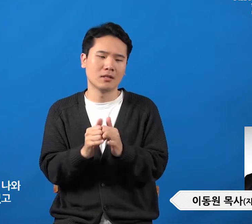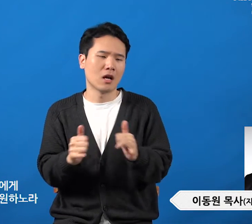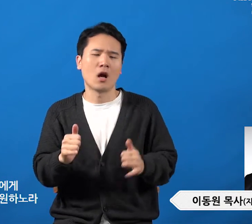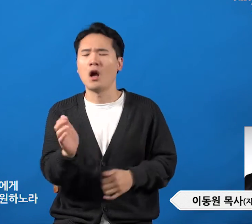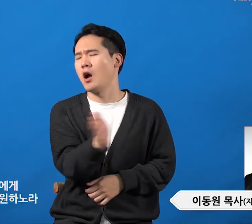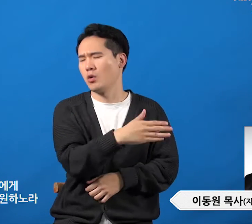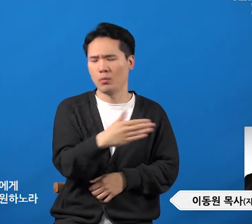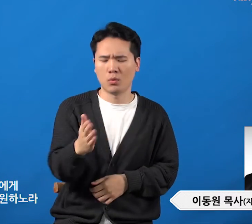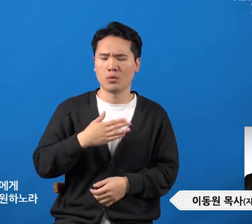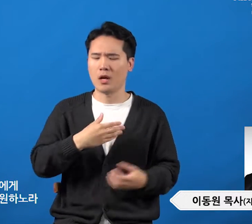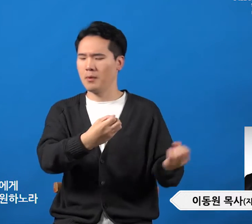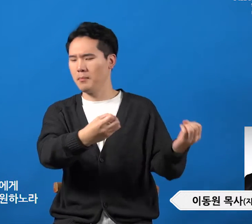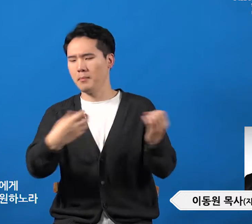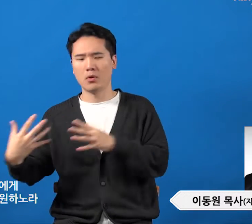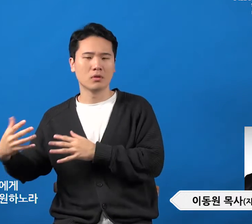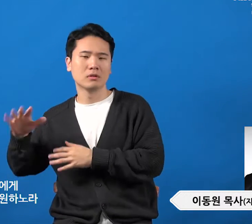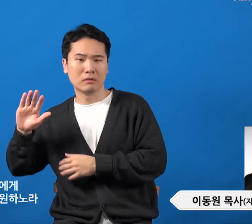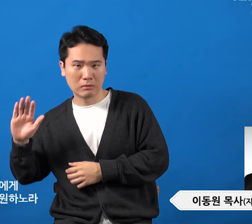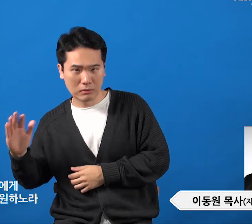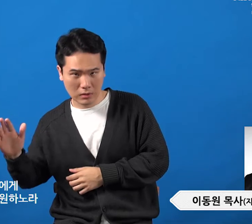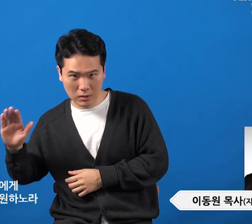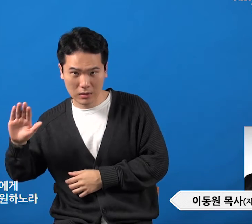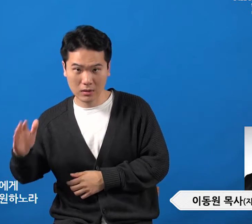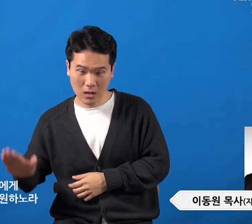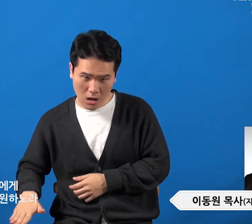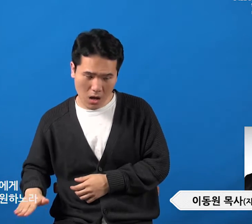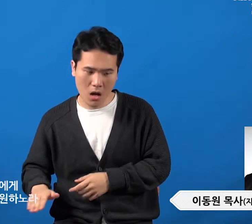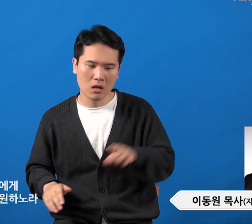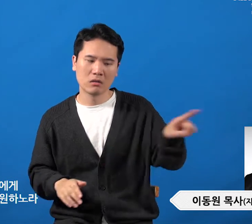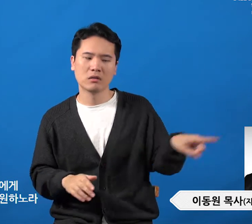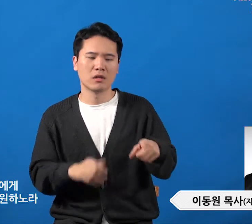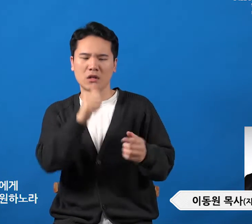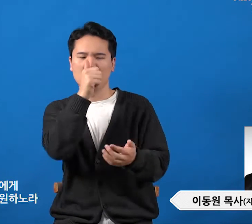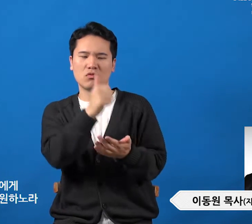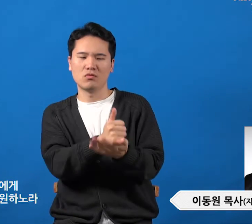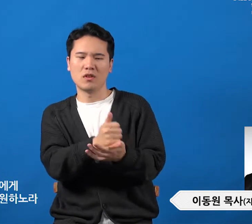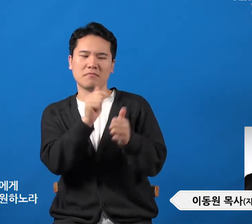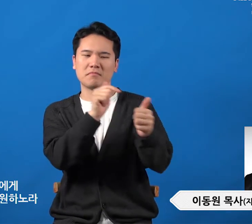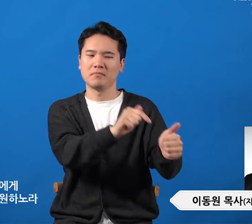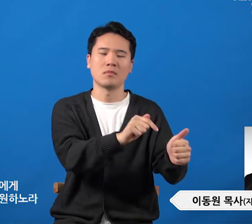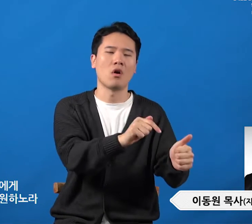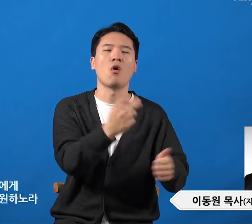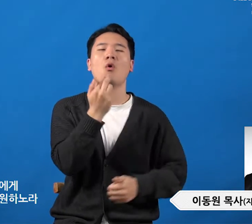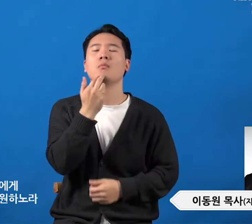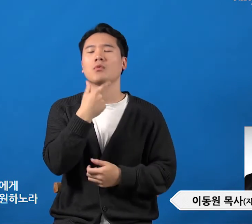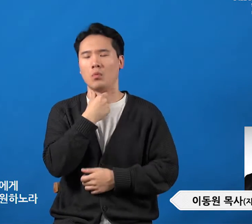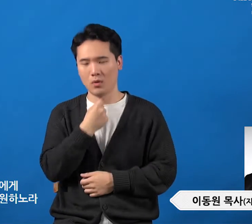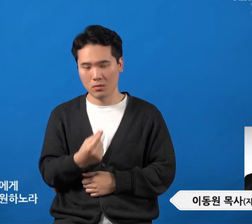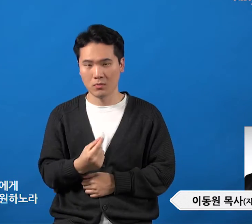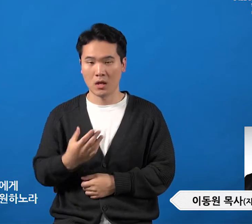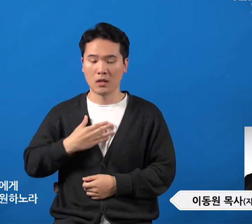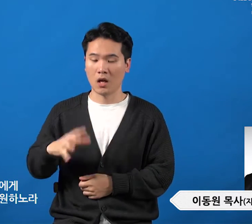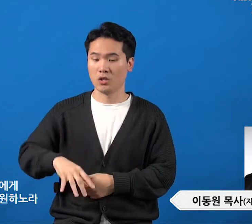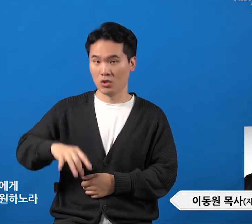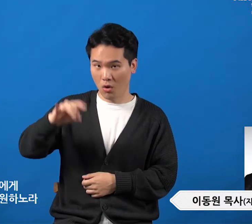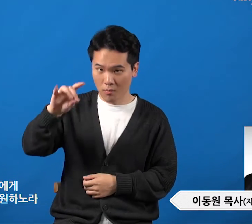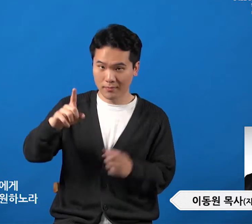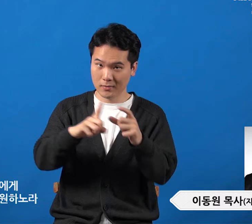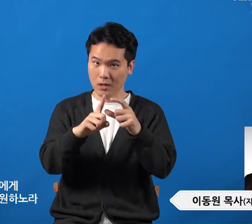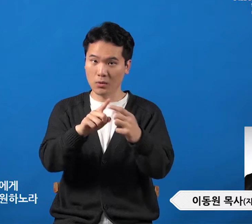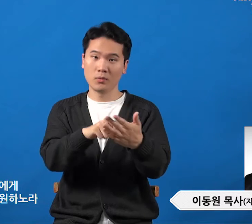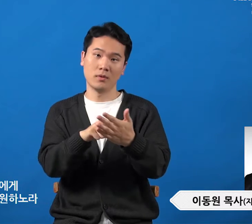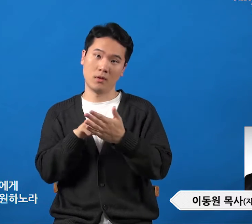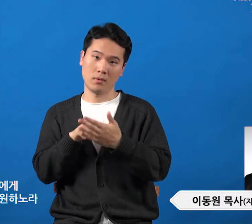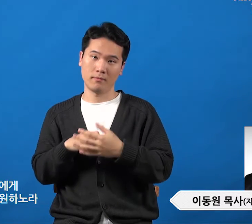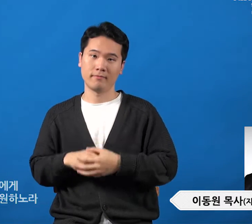다 나를 버렸으나 그들에게 허물을 돌리지 않기를 원하노라. 여기 내가 처음이라는 단어가 나오네. 내가